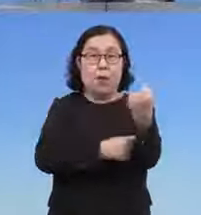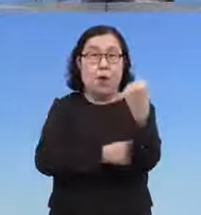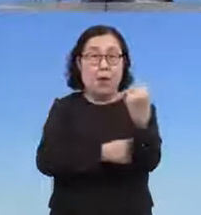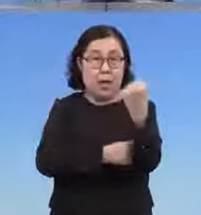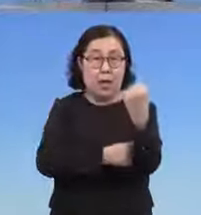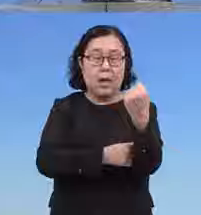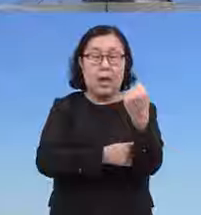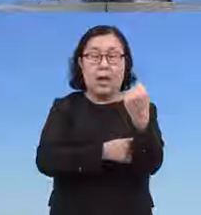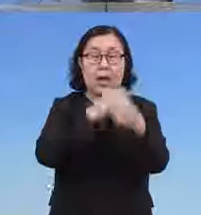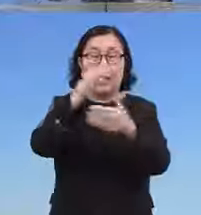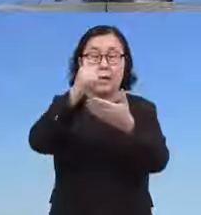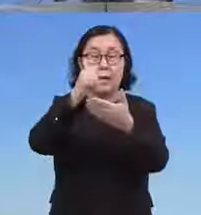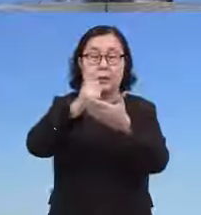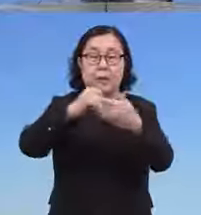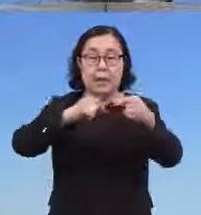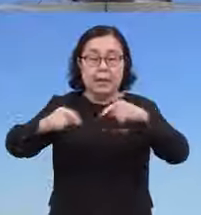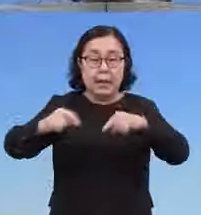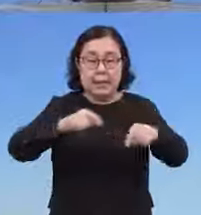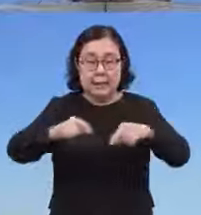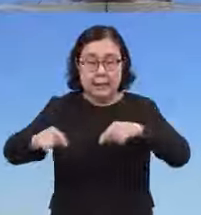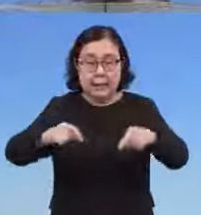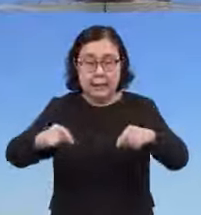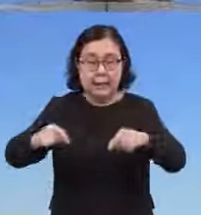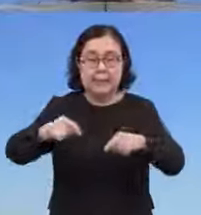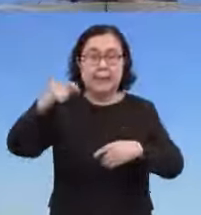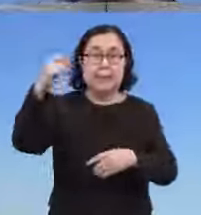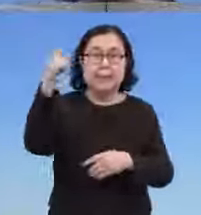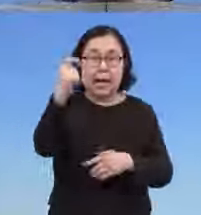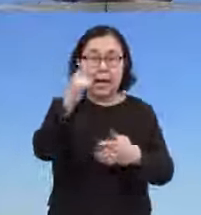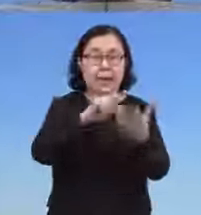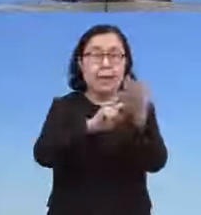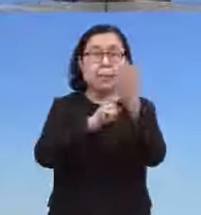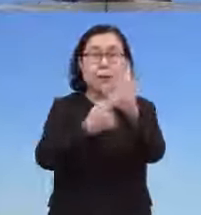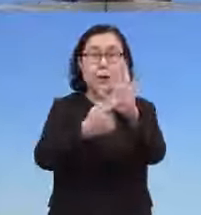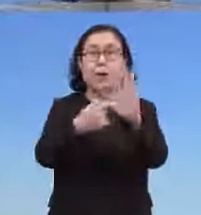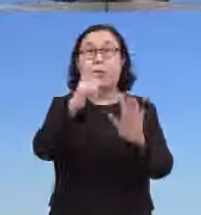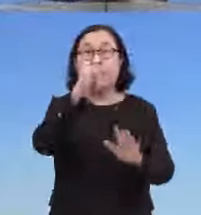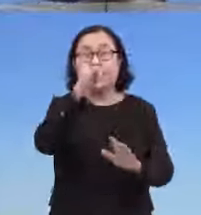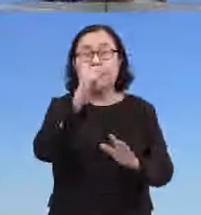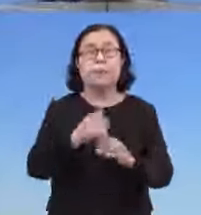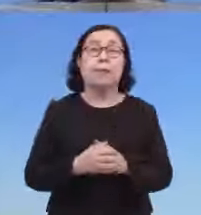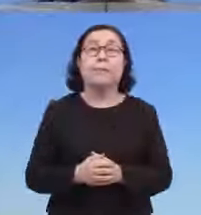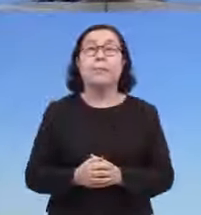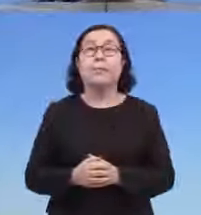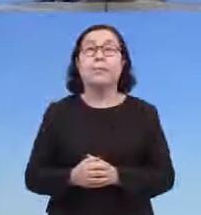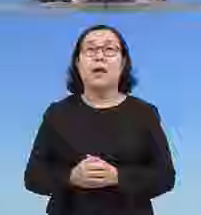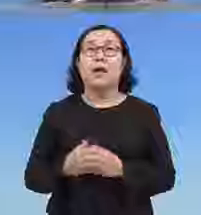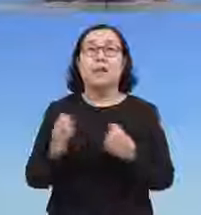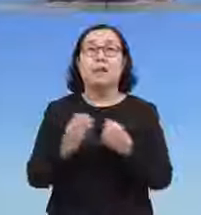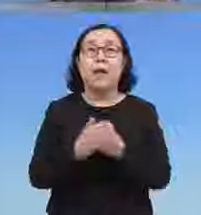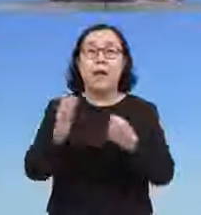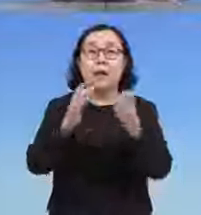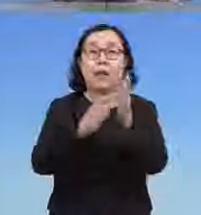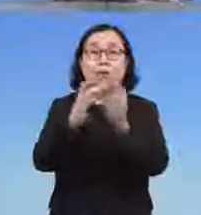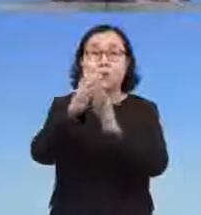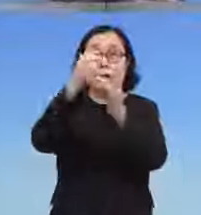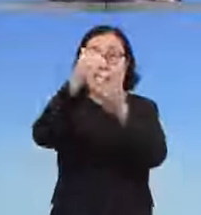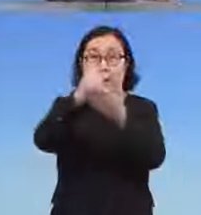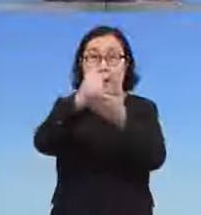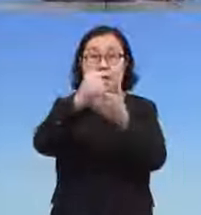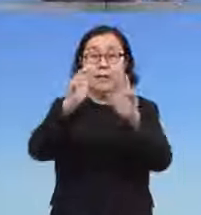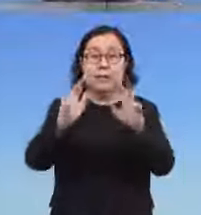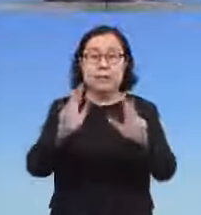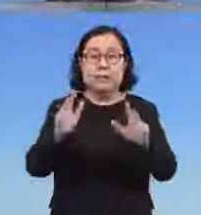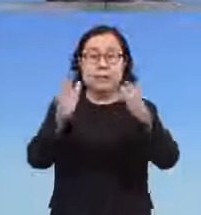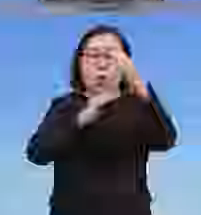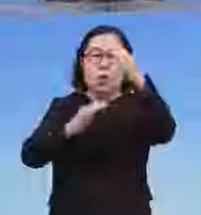그분의 다스림, 이게 강조가 된 표현이 이 본문에 나와 있는 하나님의 나라입니다. 그러니까 예수